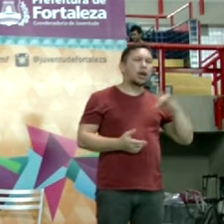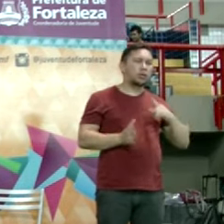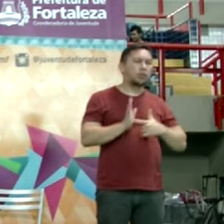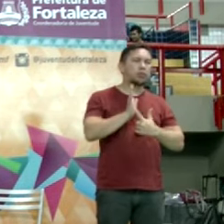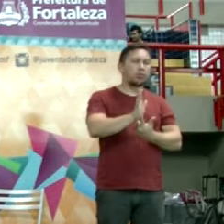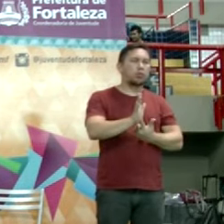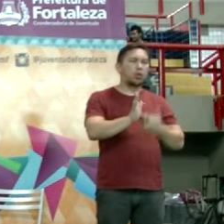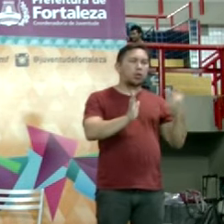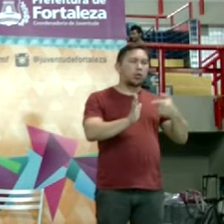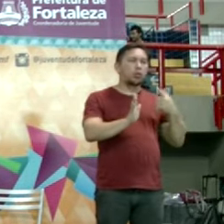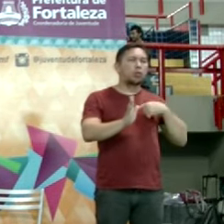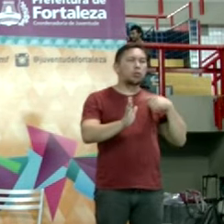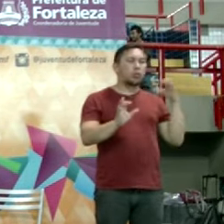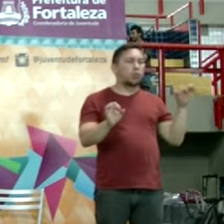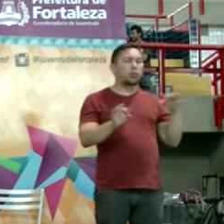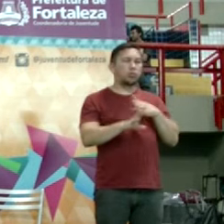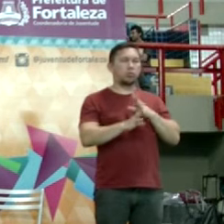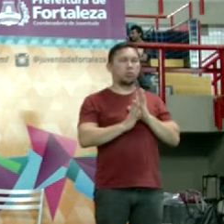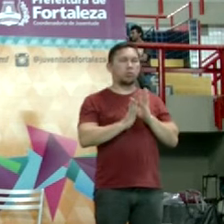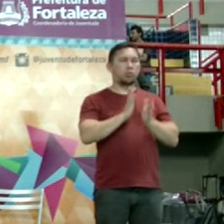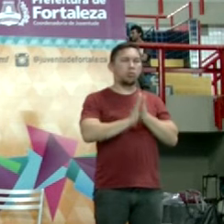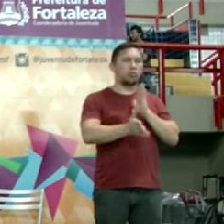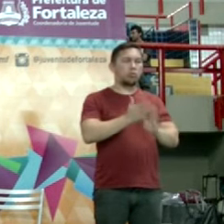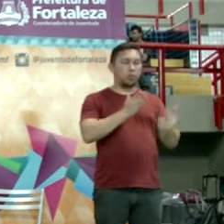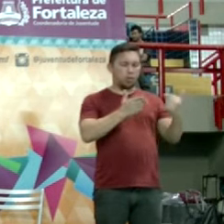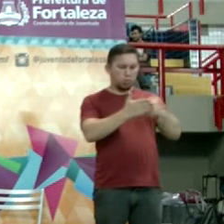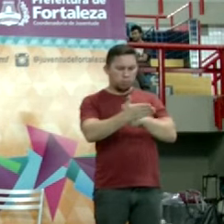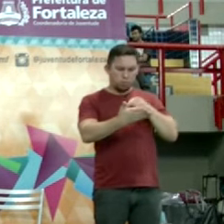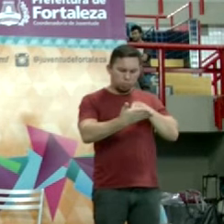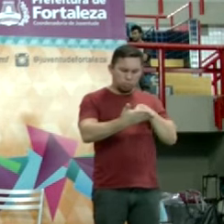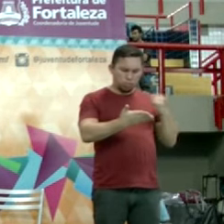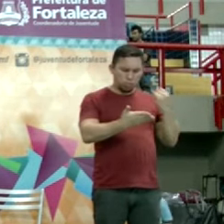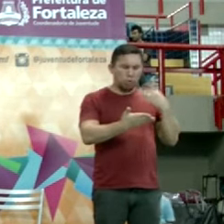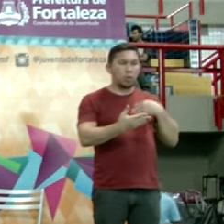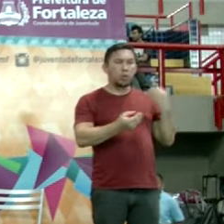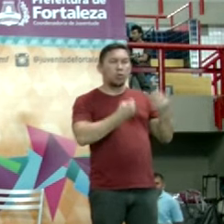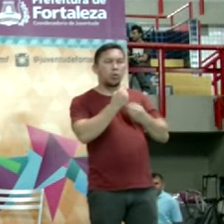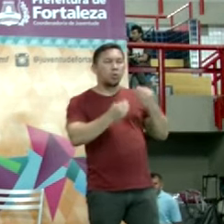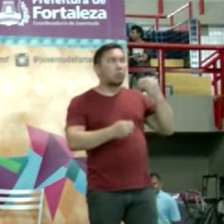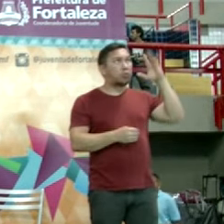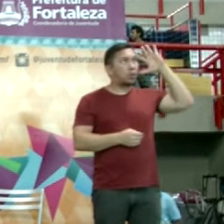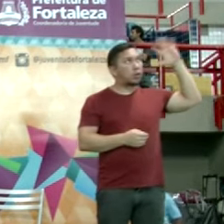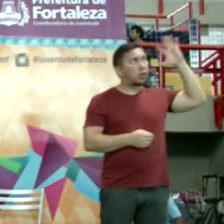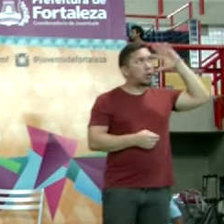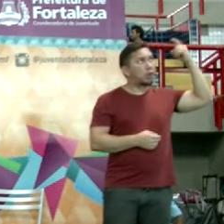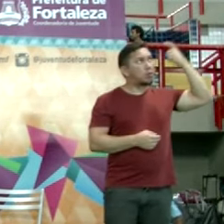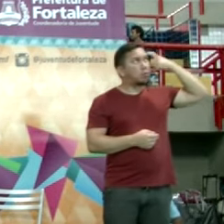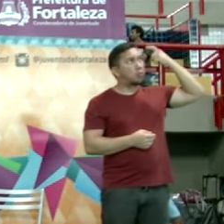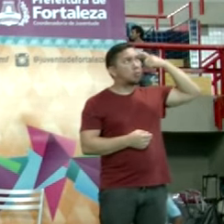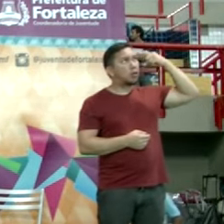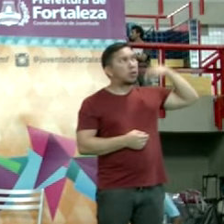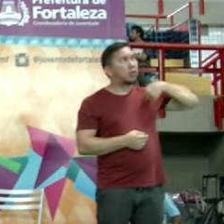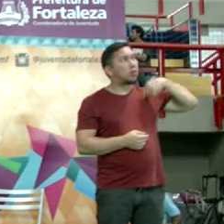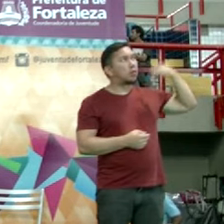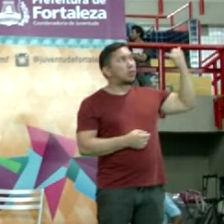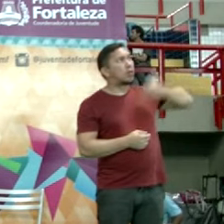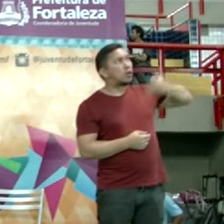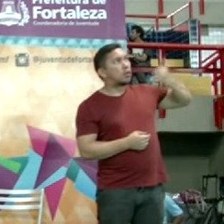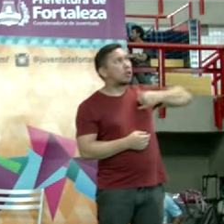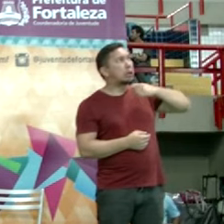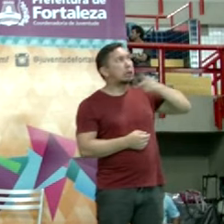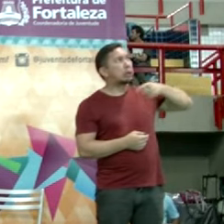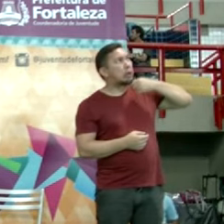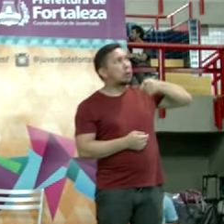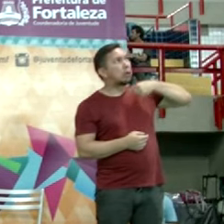surgir. Mas ela só surge para quem está pronto. E aí tem uma pergunta aqui interessante. Como lidar com o pensamento na qual lhe diz que você não irá